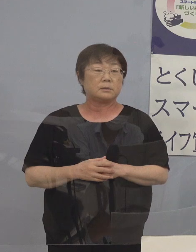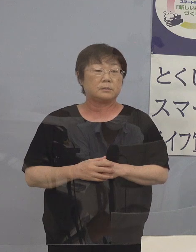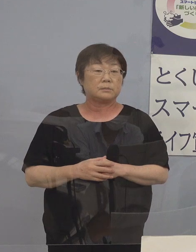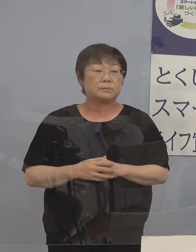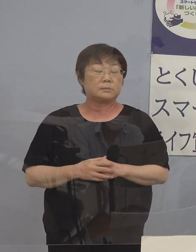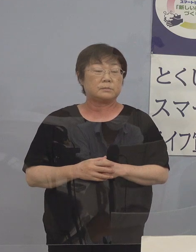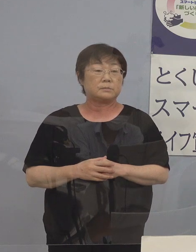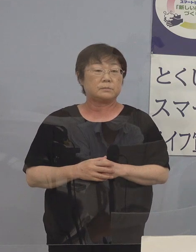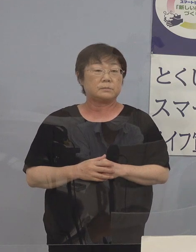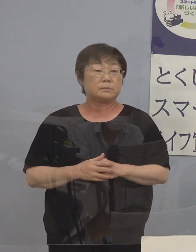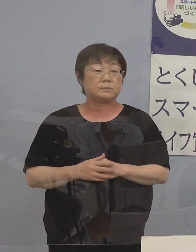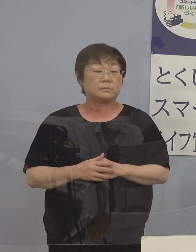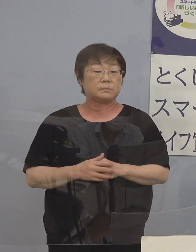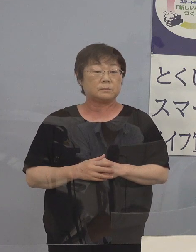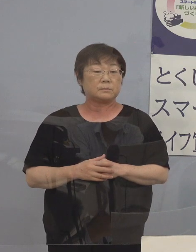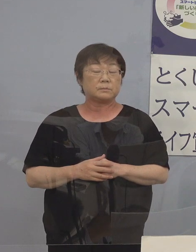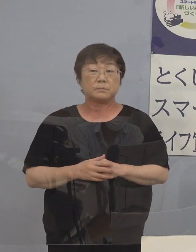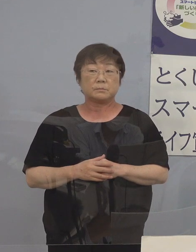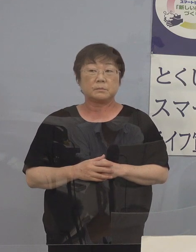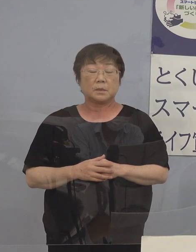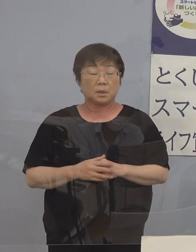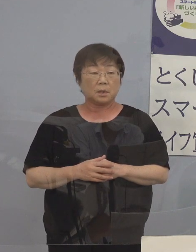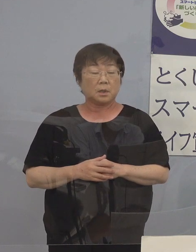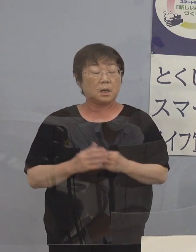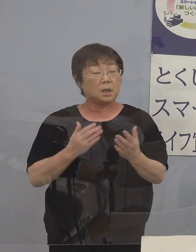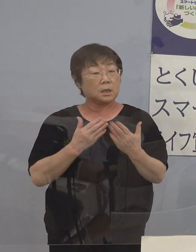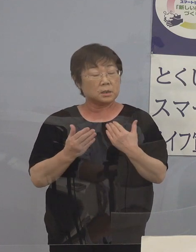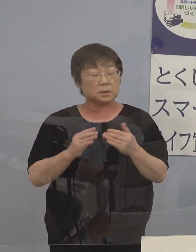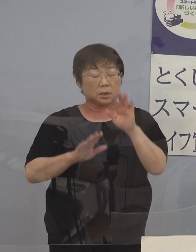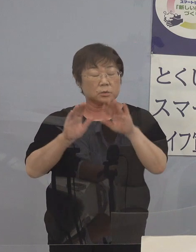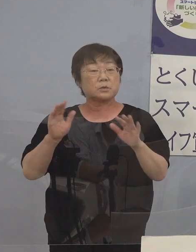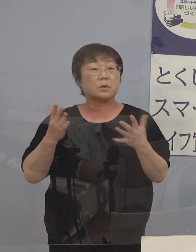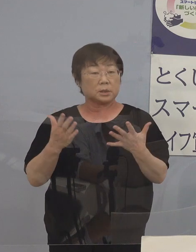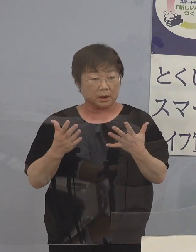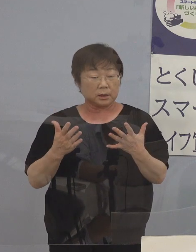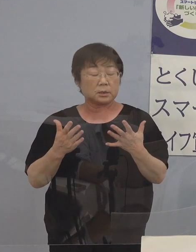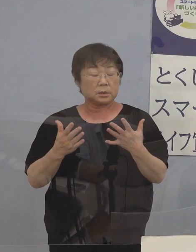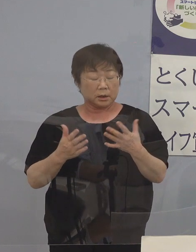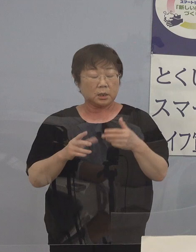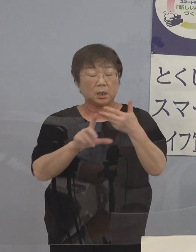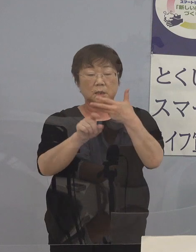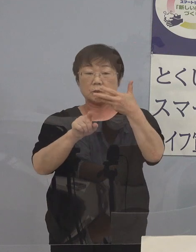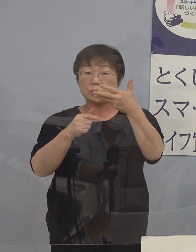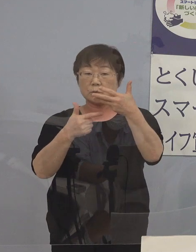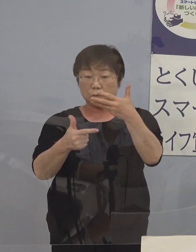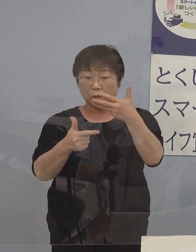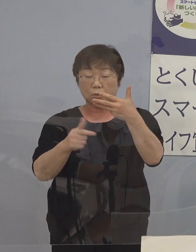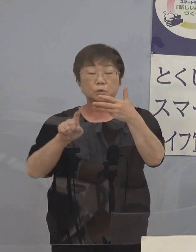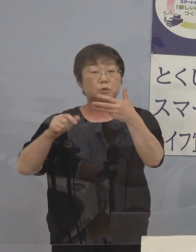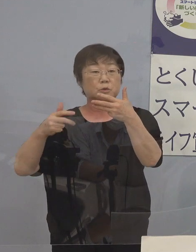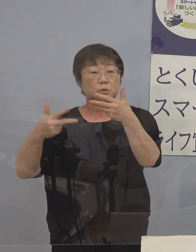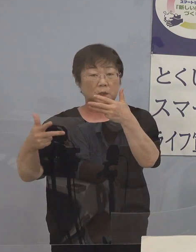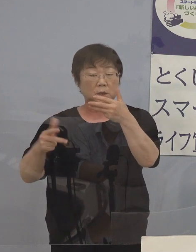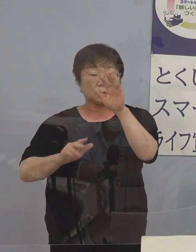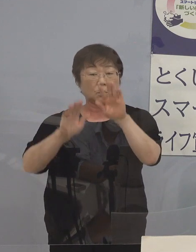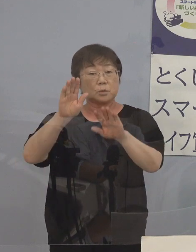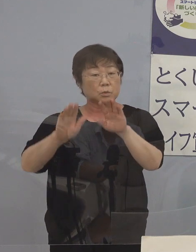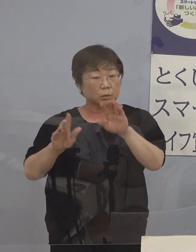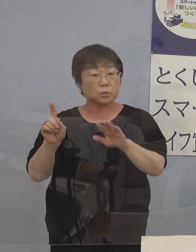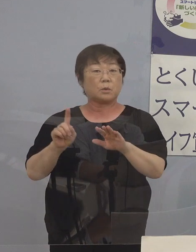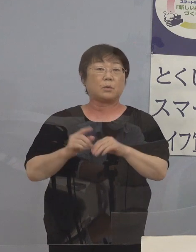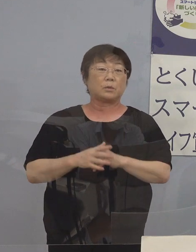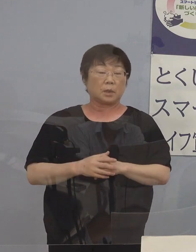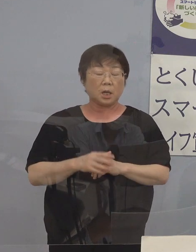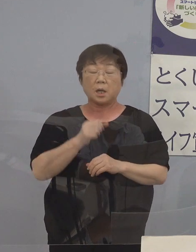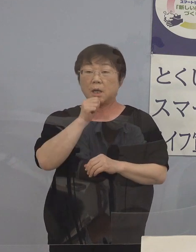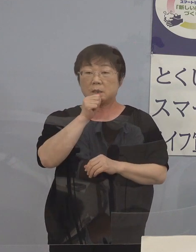でありますが、 目立った症状がない。 そうですね、まあ、この16日の16、17の症状といった